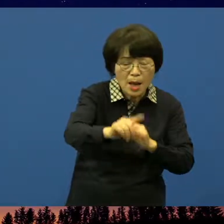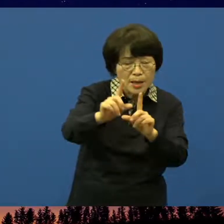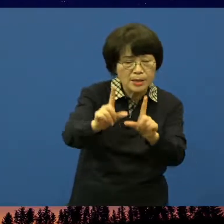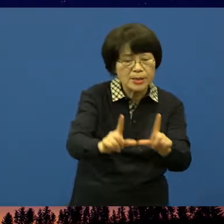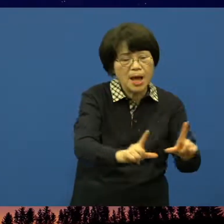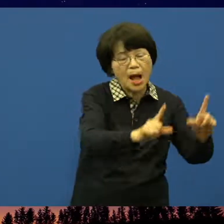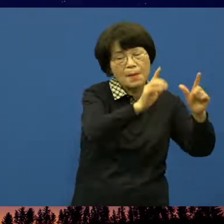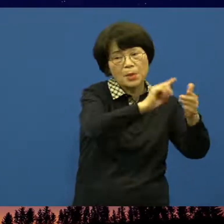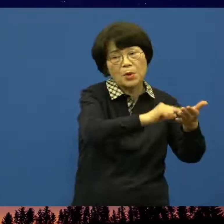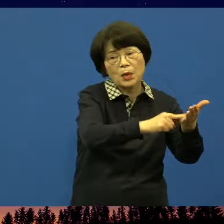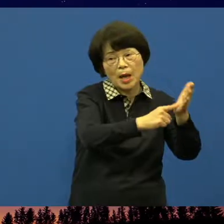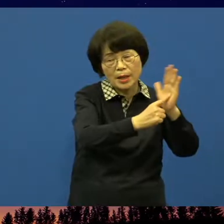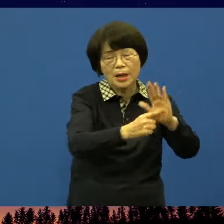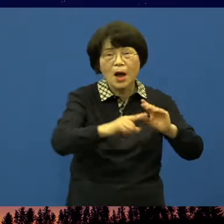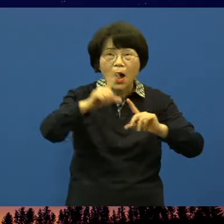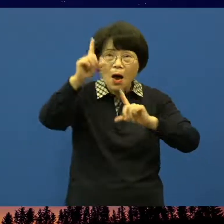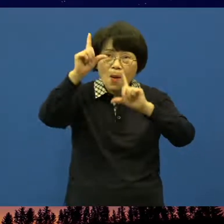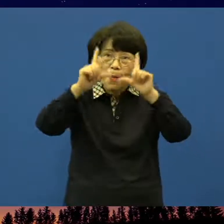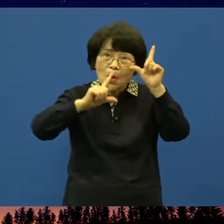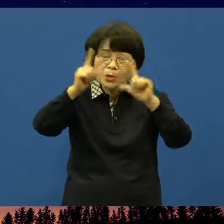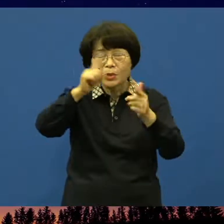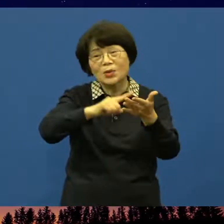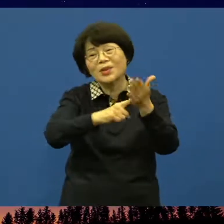나타나고 표정으로도 나타나고